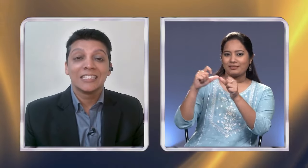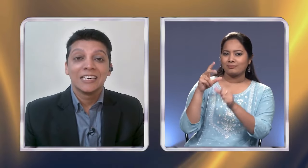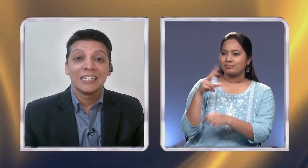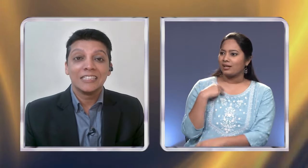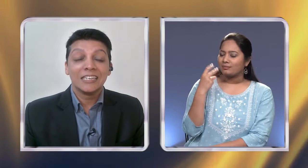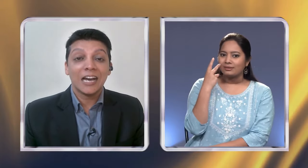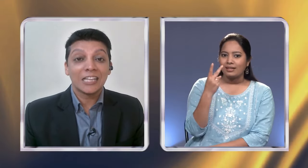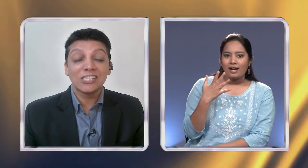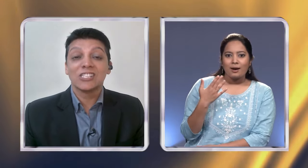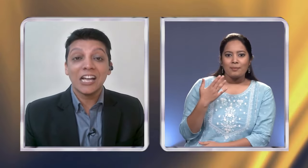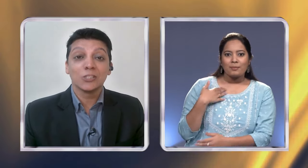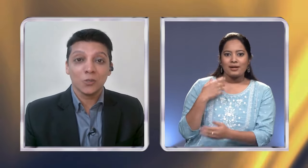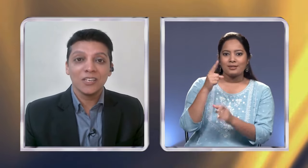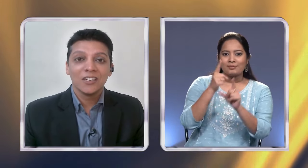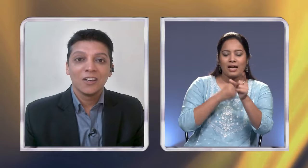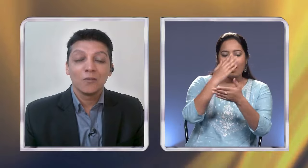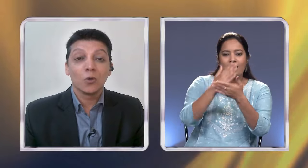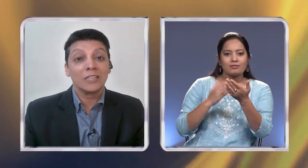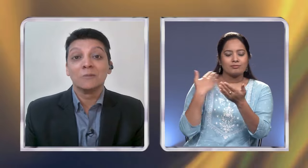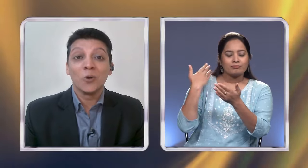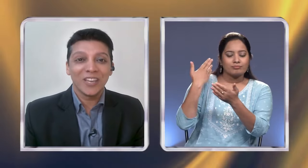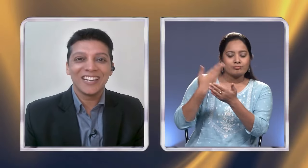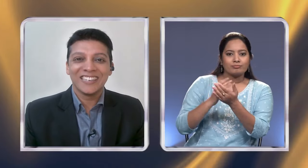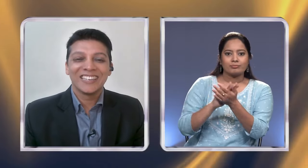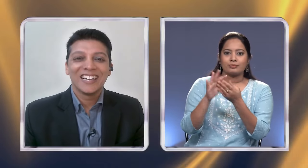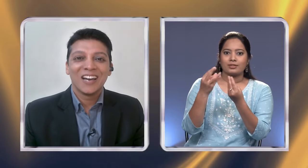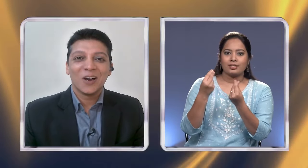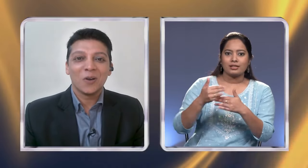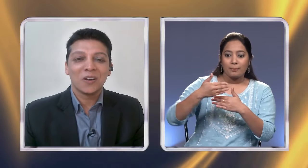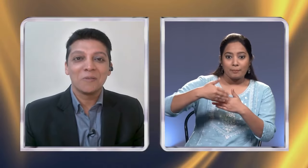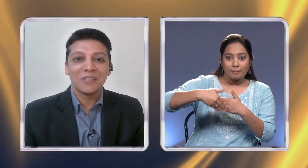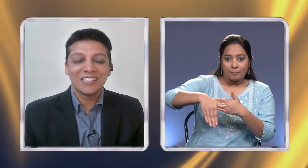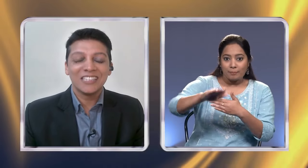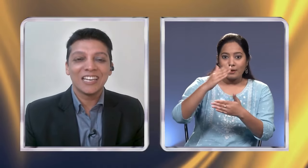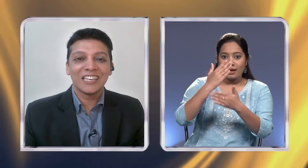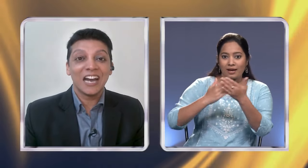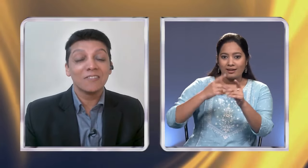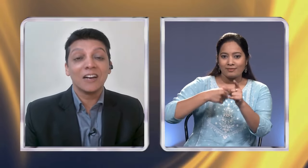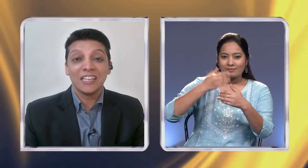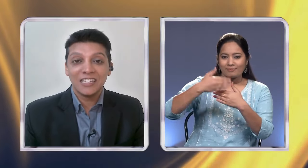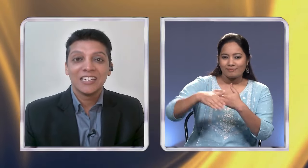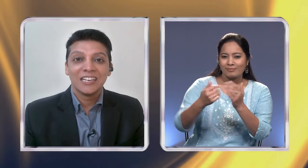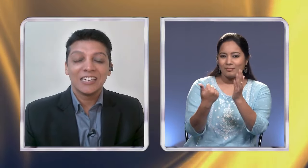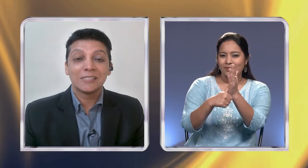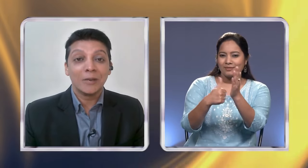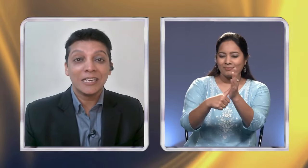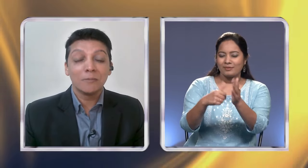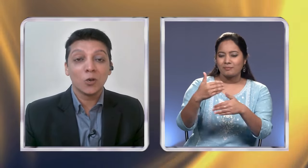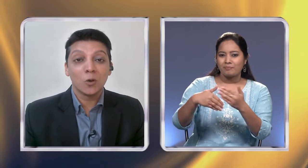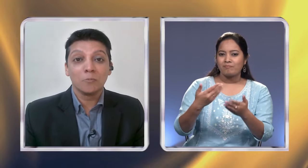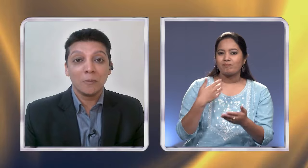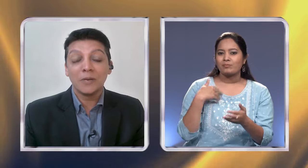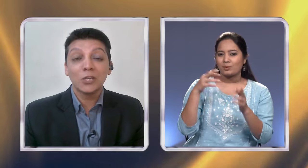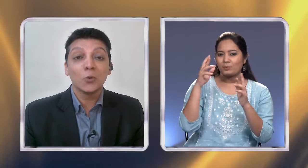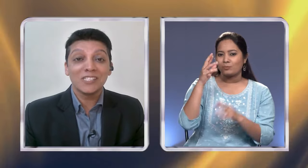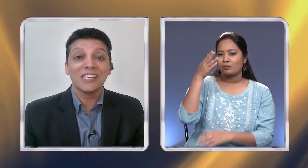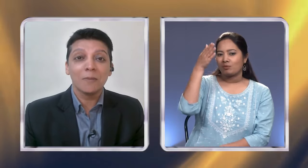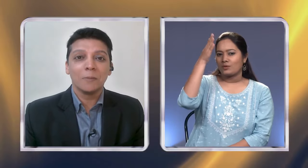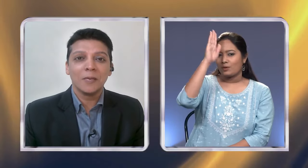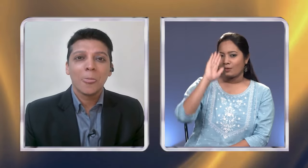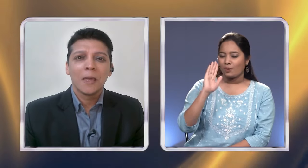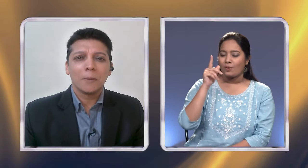देखते ये आधा साल जो है वो खत्म हो गया है और हमें यकीन है कि आने वाले इस महीने में और बचे